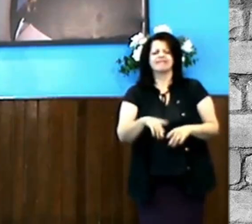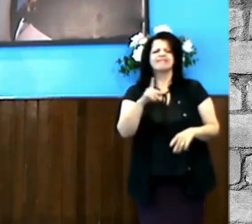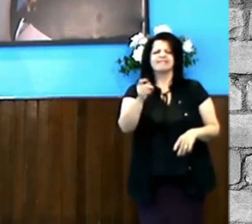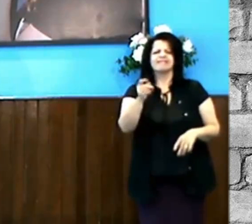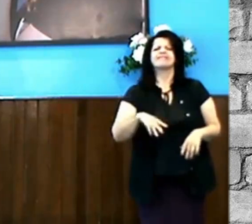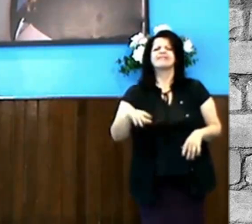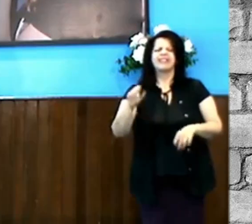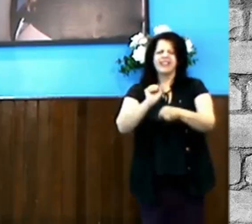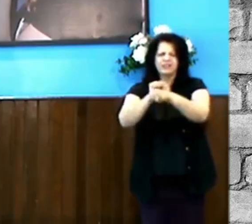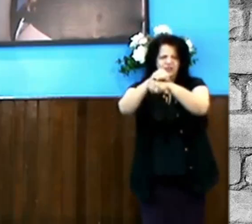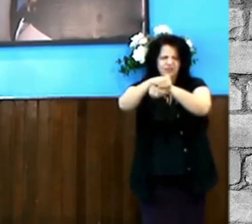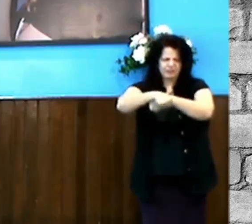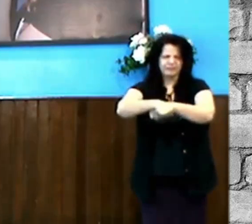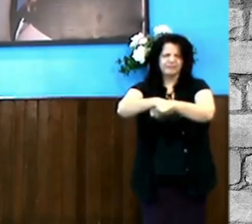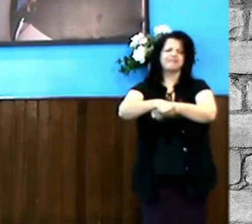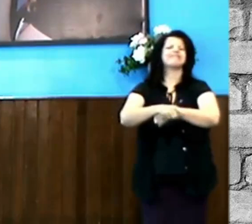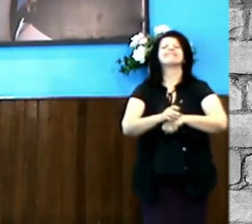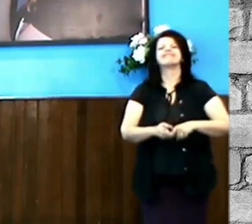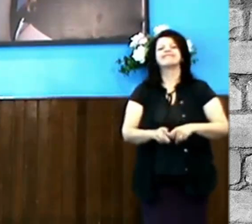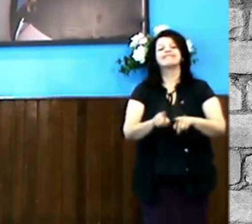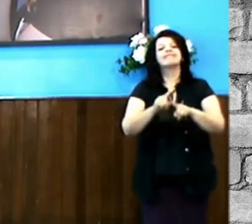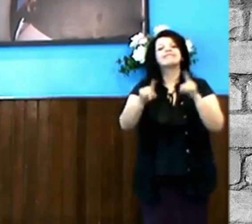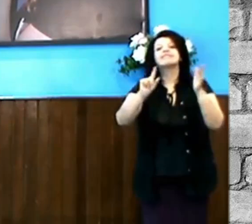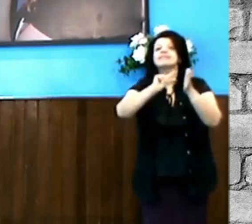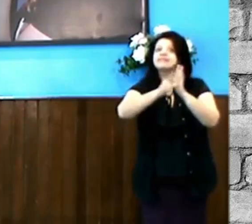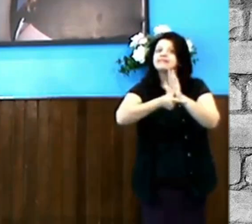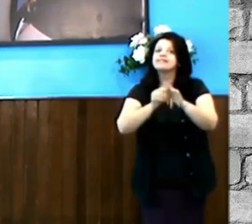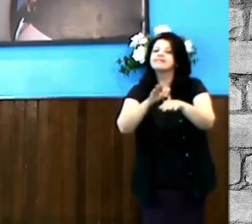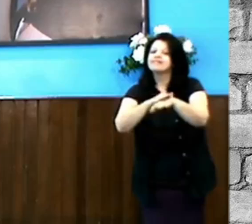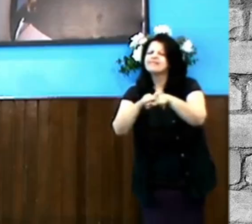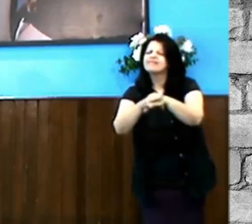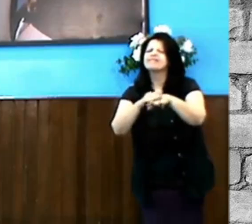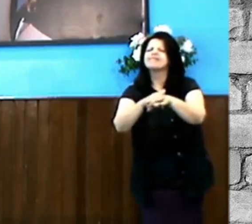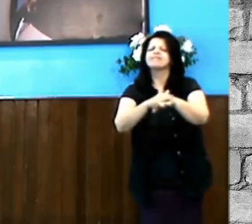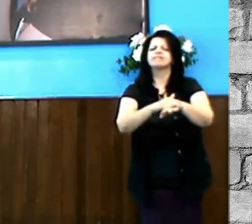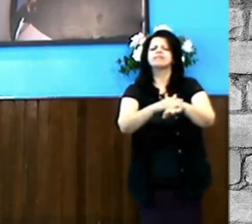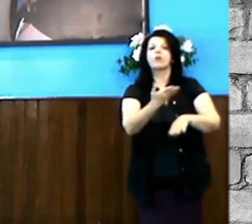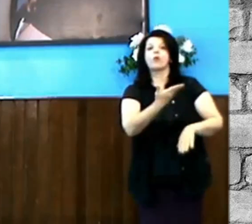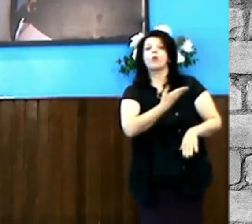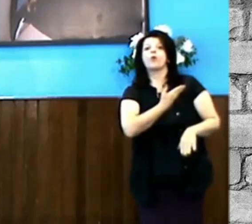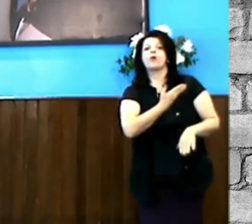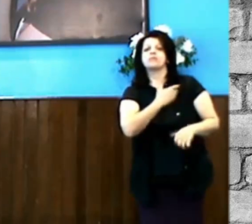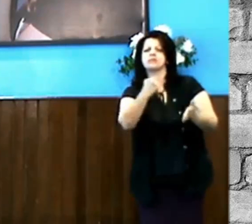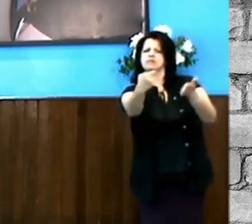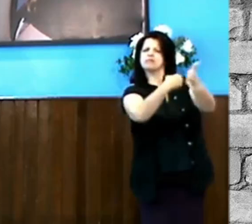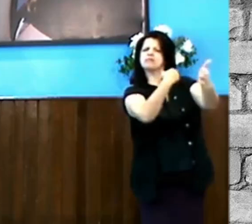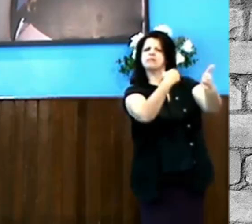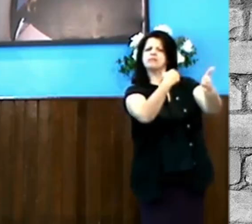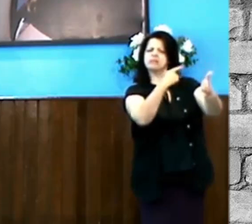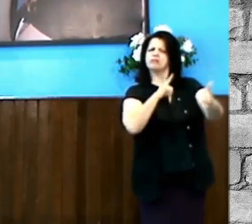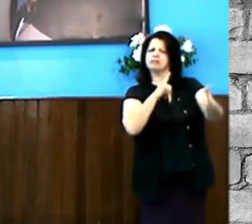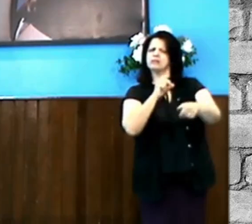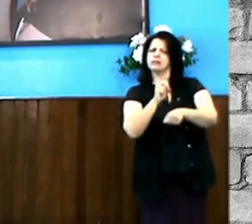usava para cortar grama. Bem, posteriormente conversando sobre o assunto, o colega me perguntou assim, mas era venenosa?